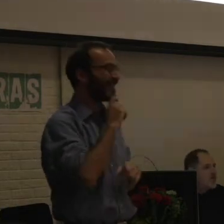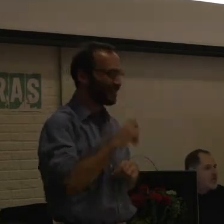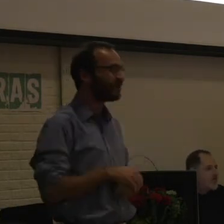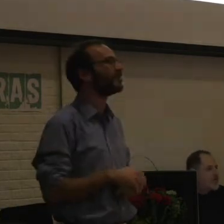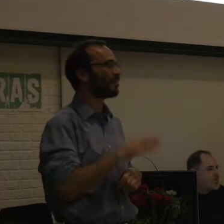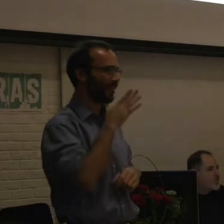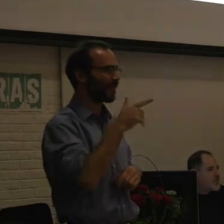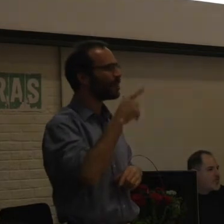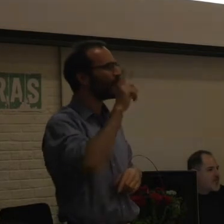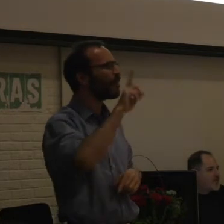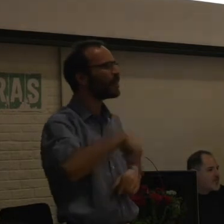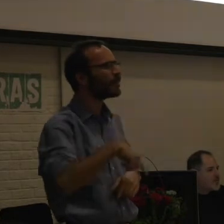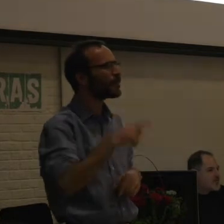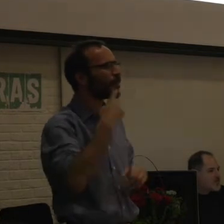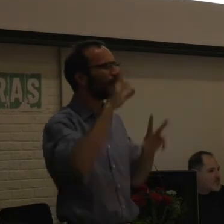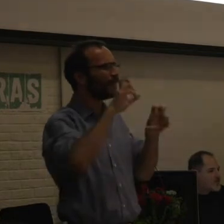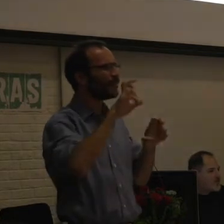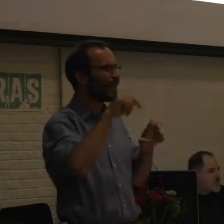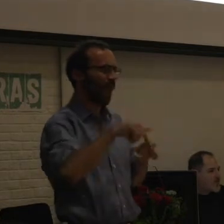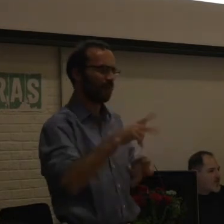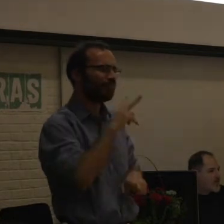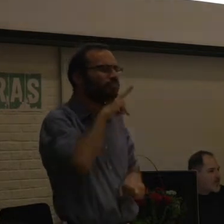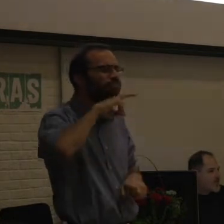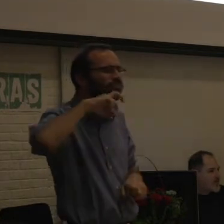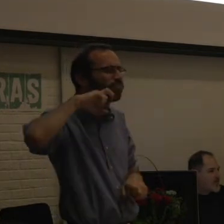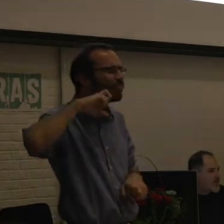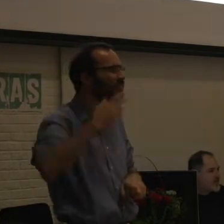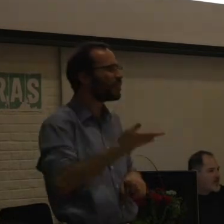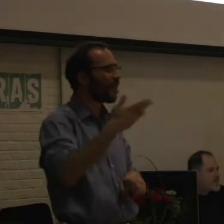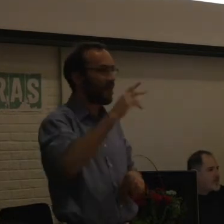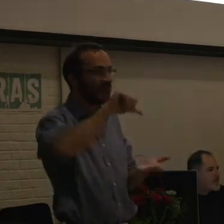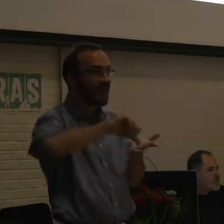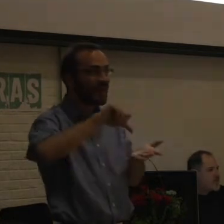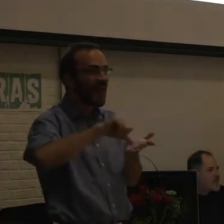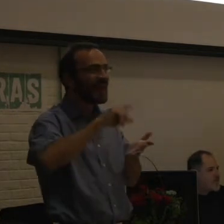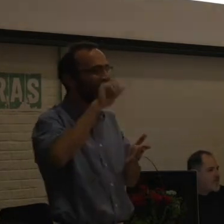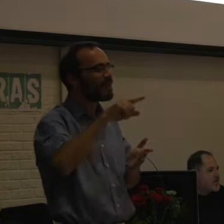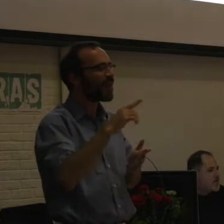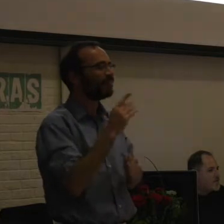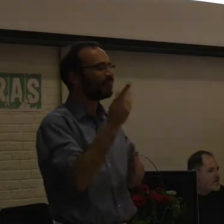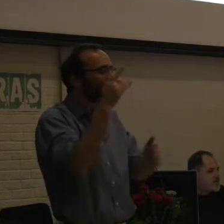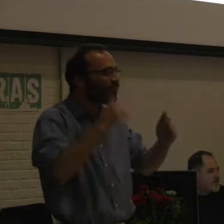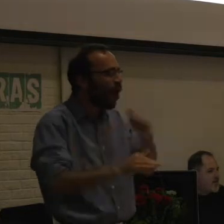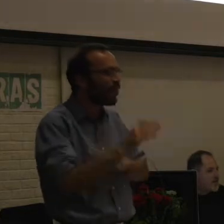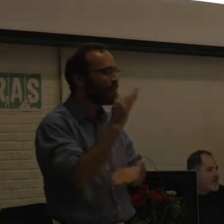no, uno de los grandes tesoros también olvidados de la ciudad es el Panteón de Hombres Ilustres,